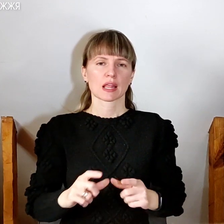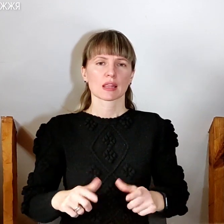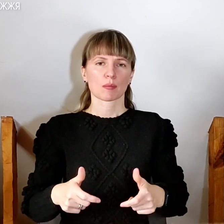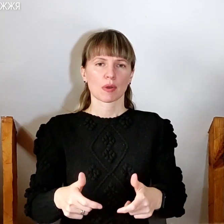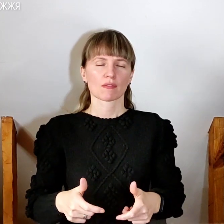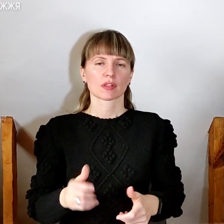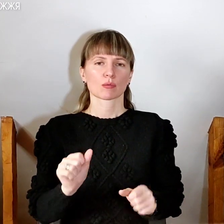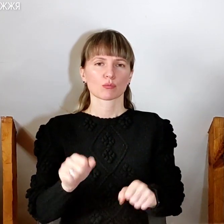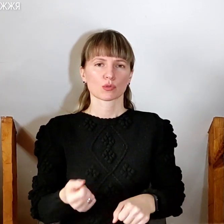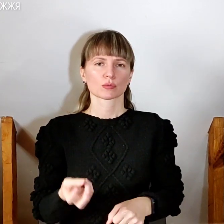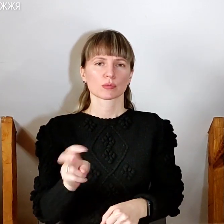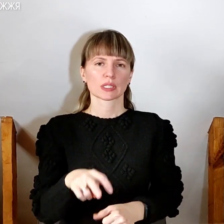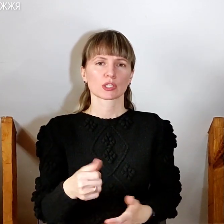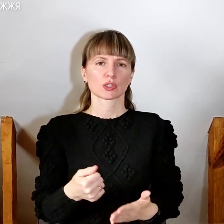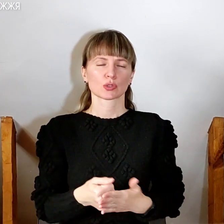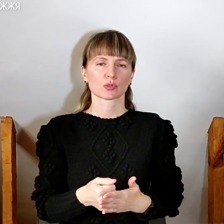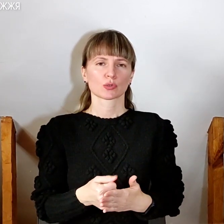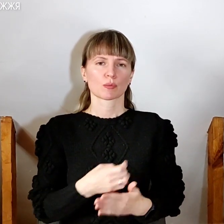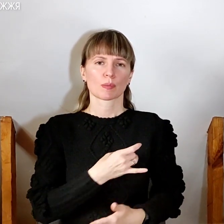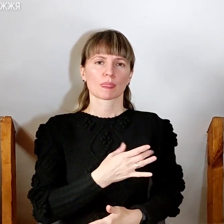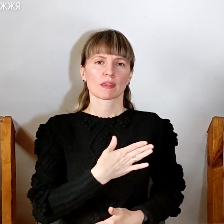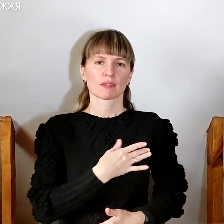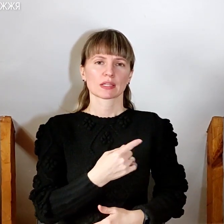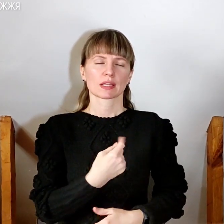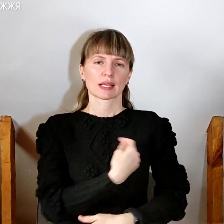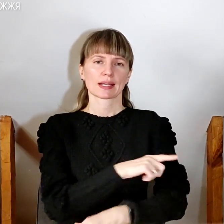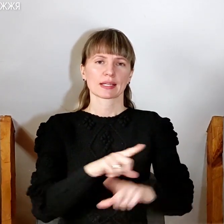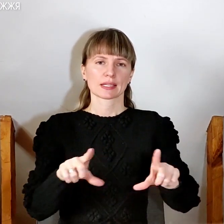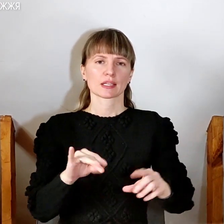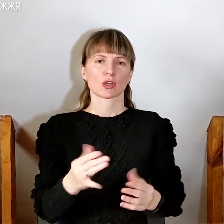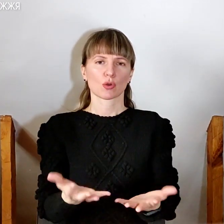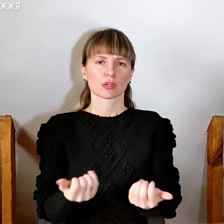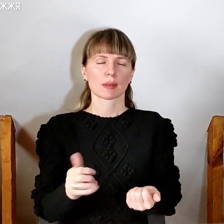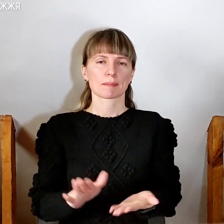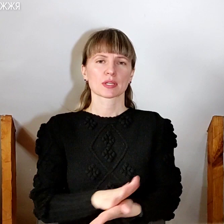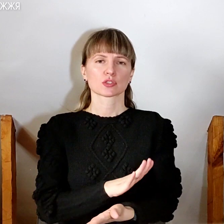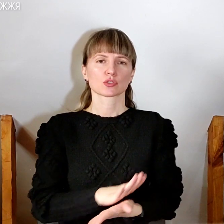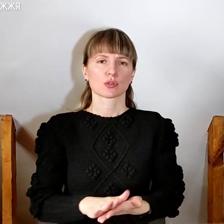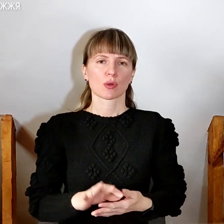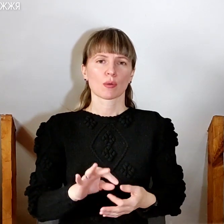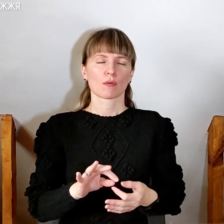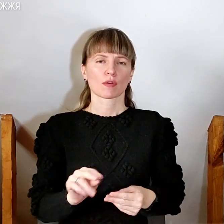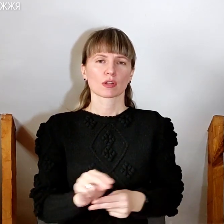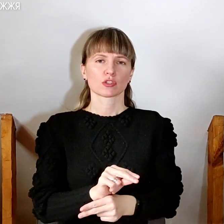може звертатися до приватної клініки і отримувати безкоштовно процедуру гемодіалізу.